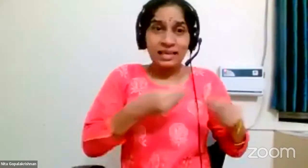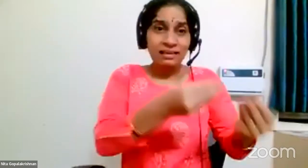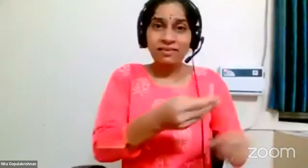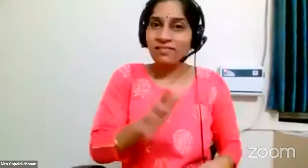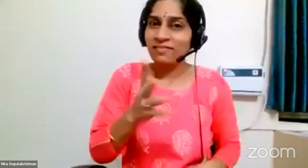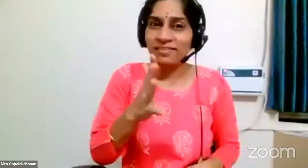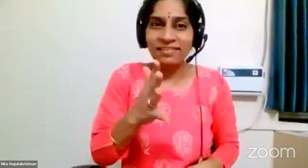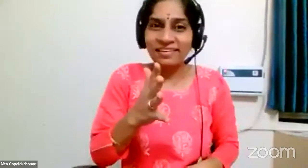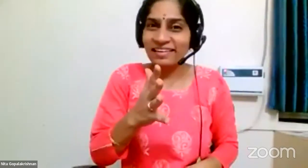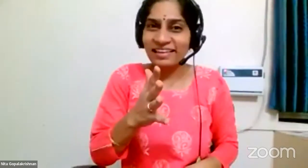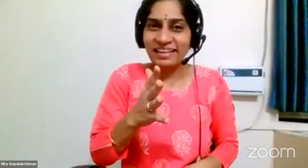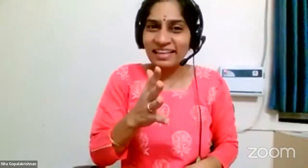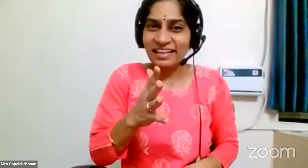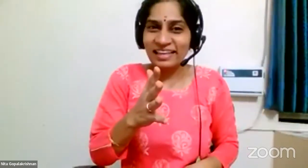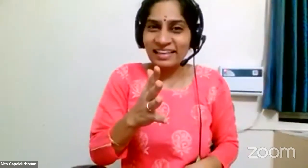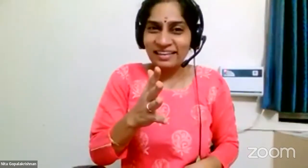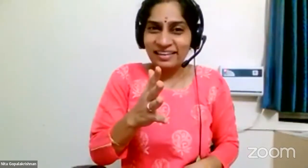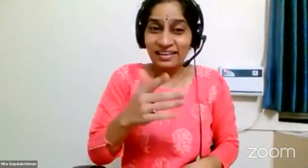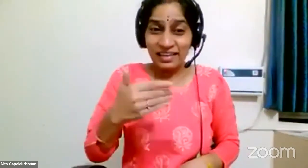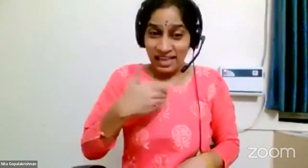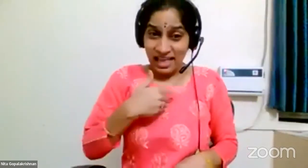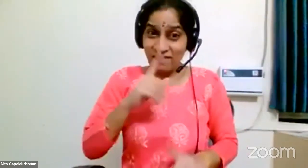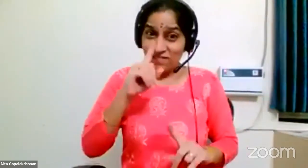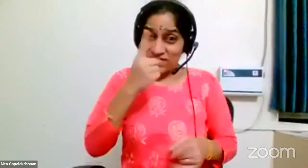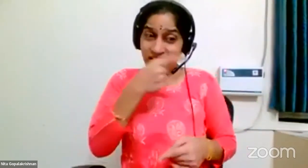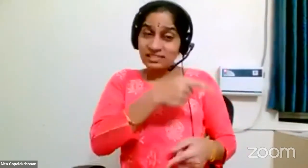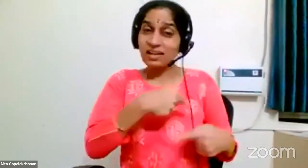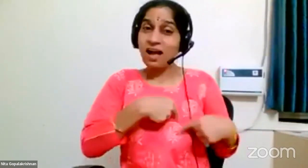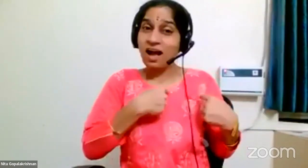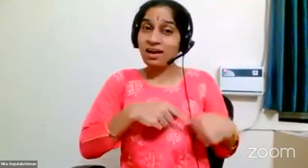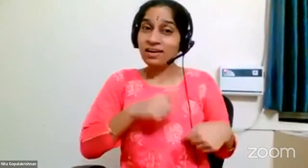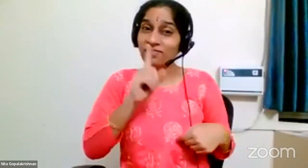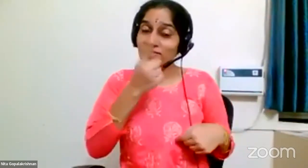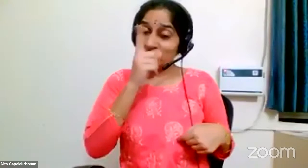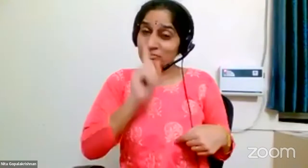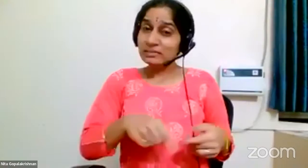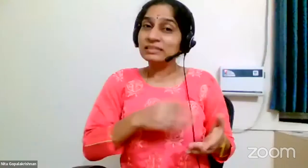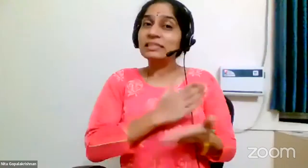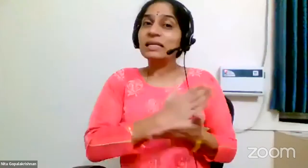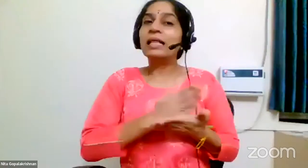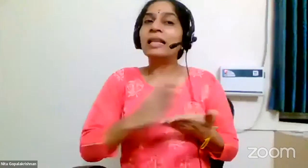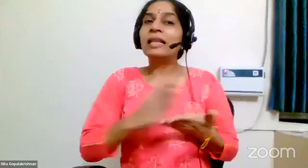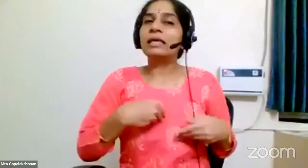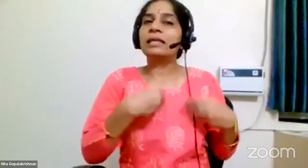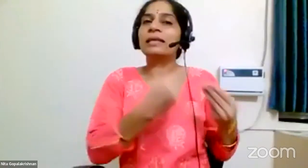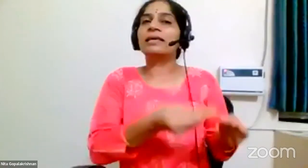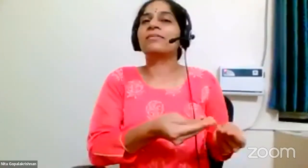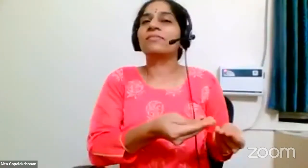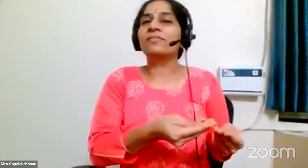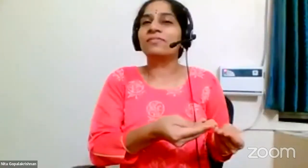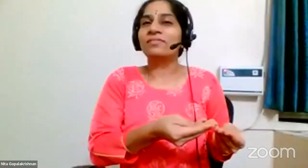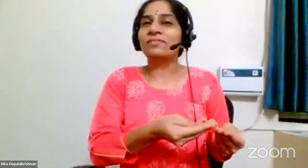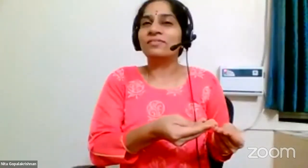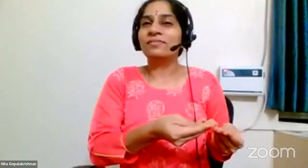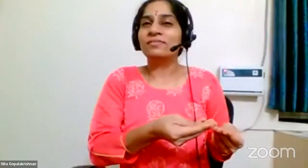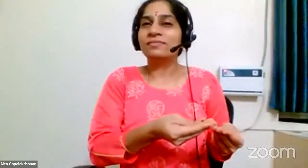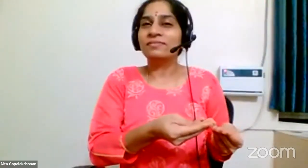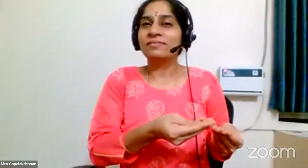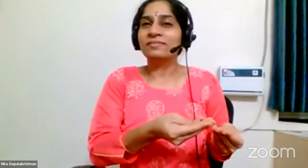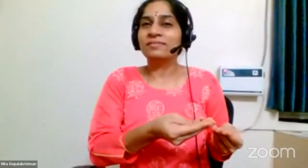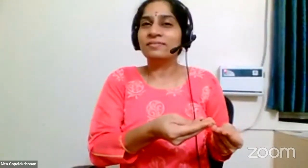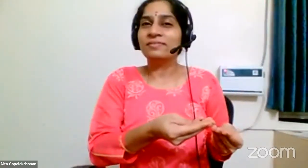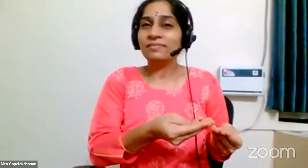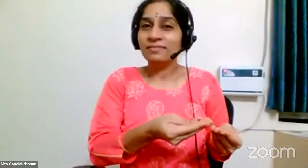दिखलाता हूँ, मैं उसे वो वस्तु देता हूँ जिसे पाने के बाद वो संपूर्ण रूप से संतुष्ट हो